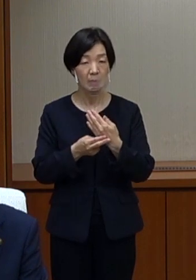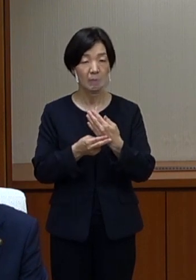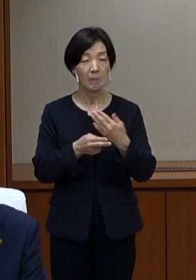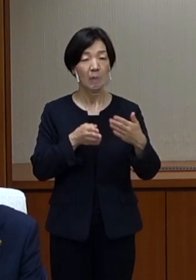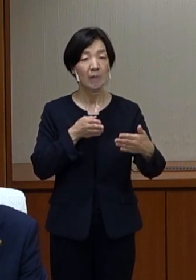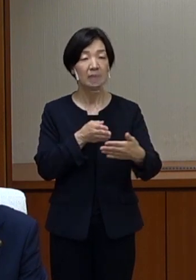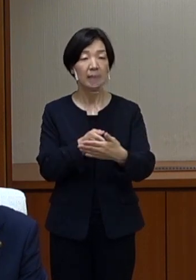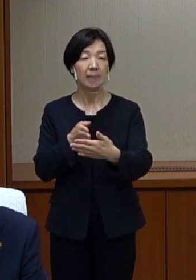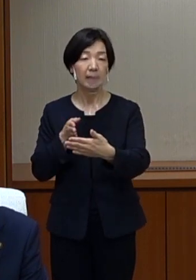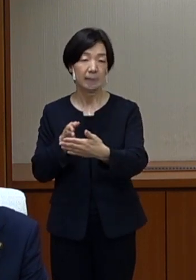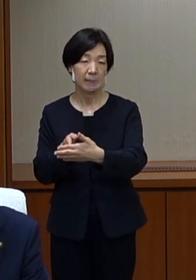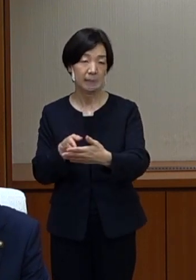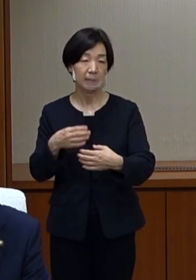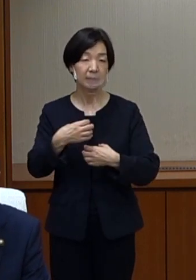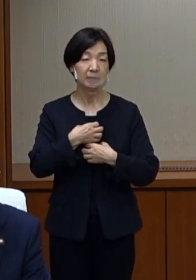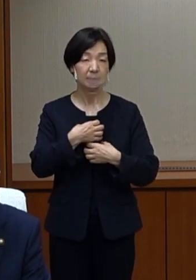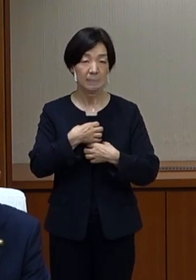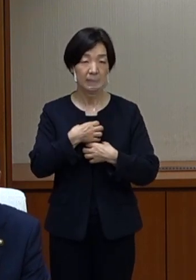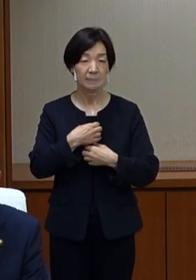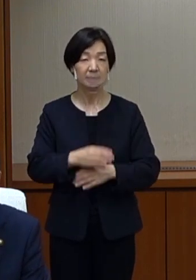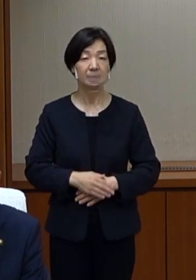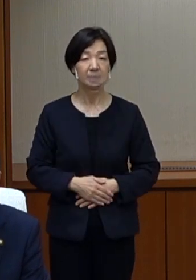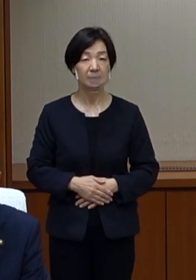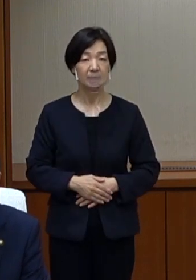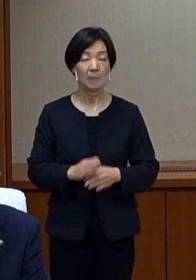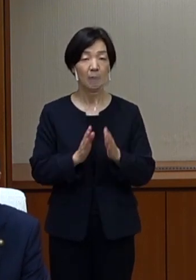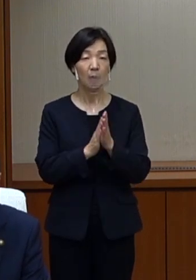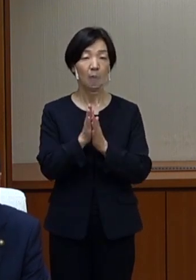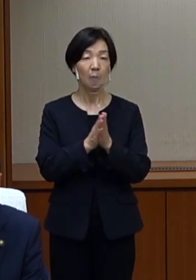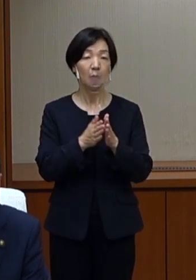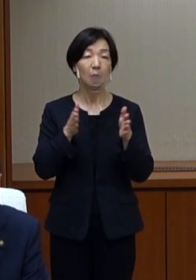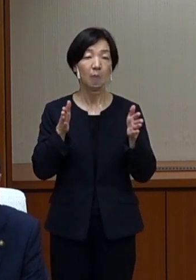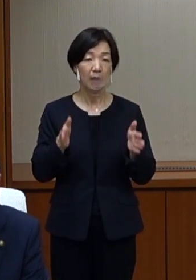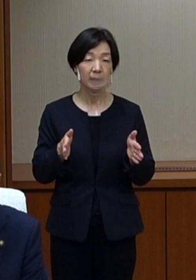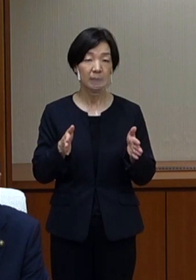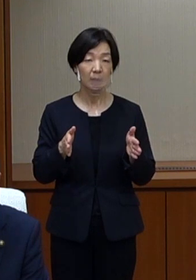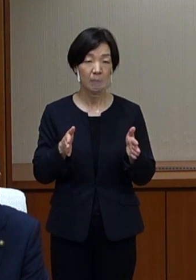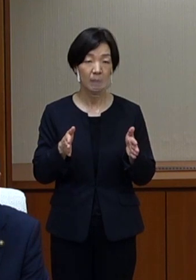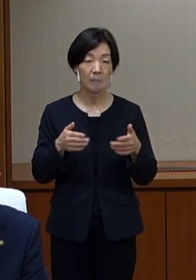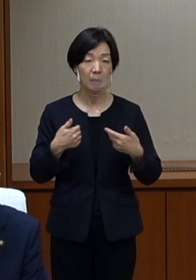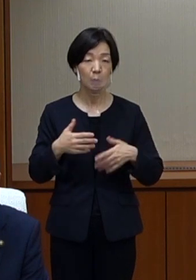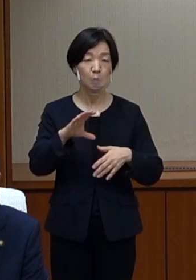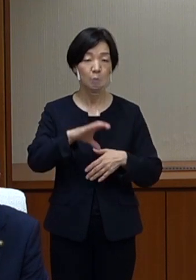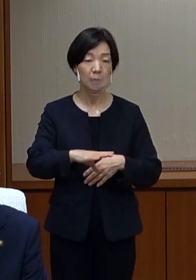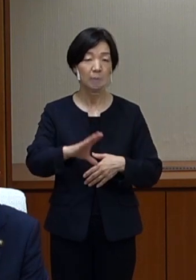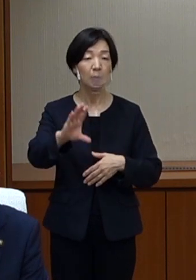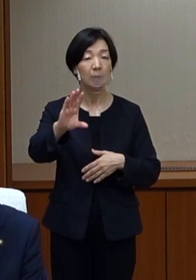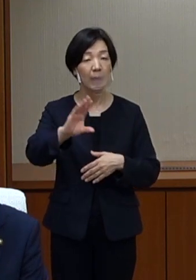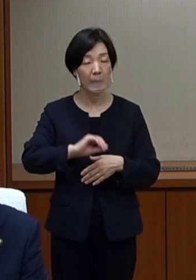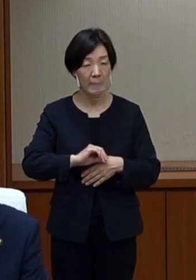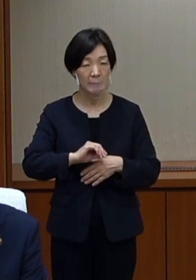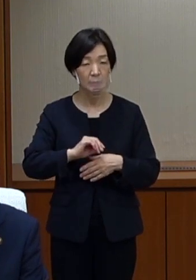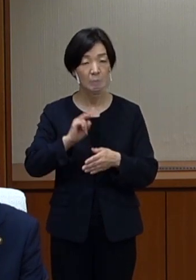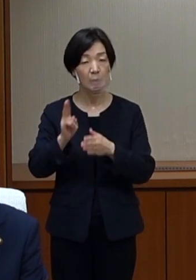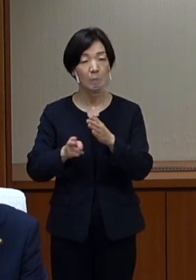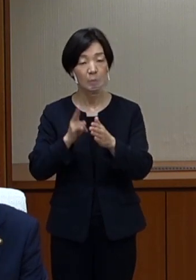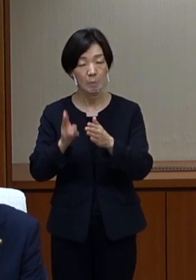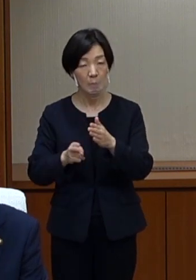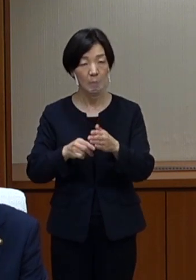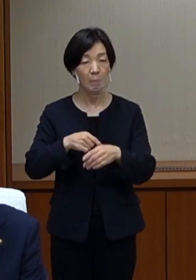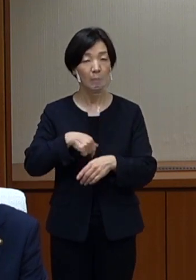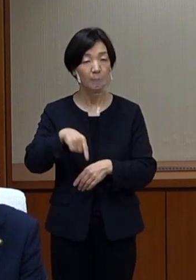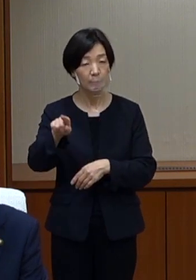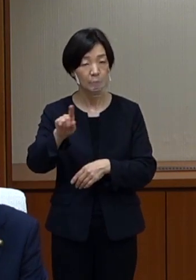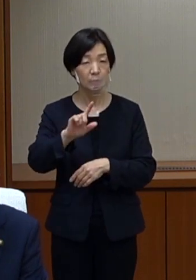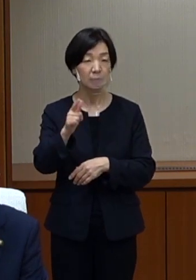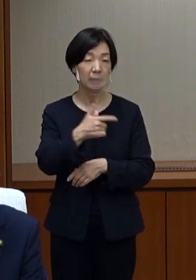ところであります。お盆期間中は帰省や旅行等により久しぶ